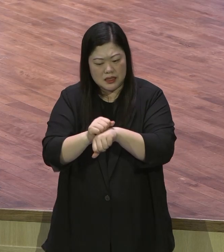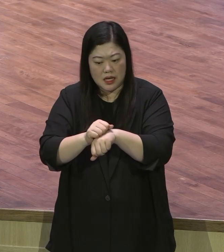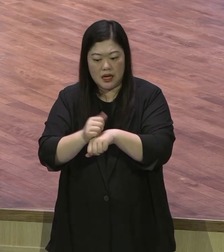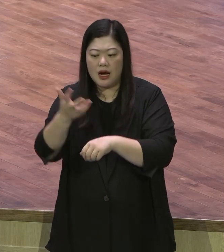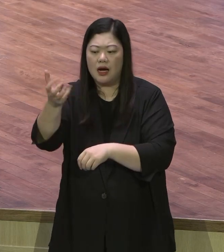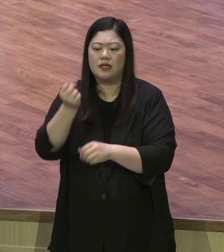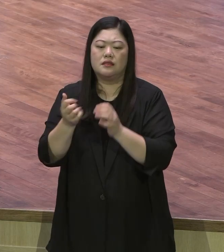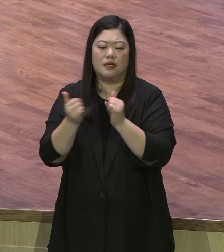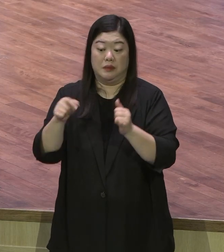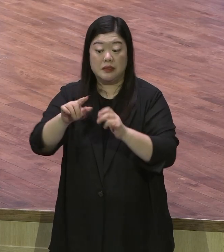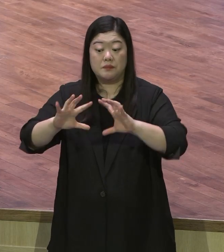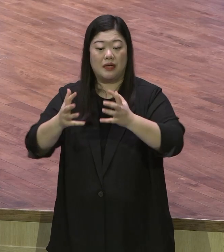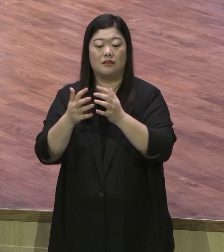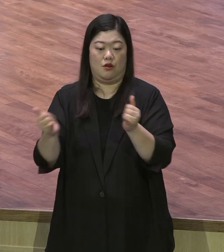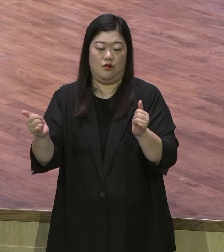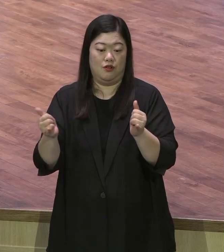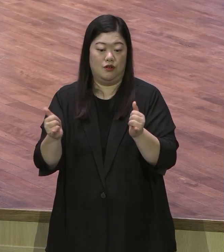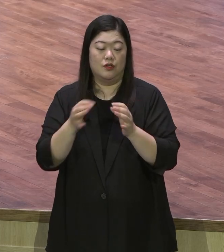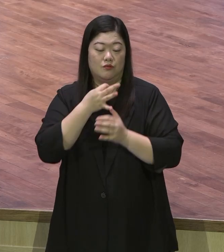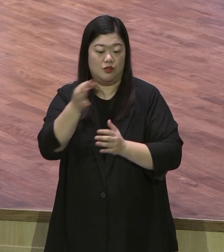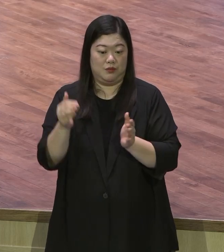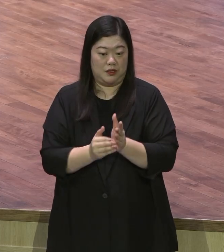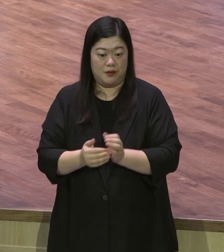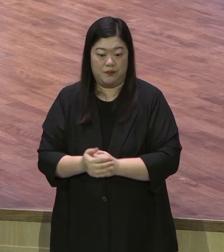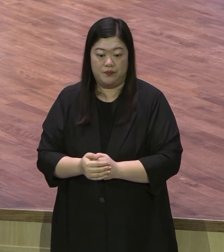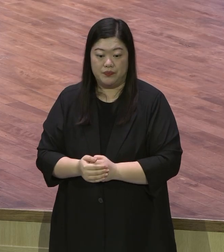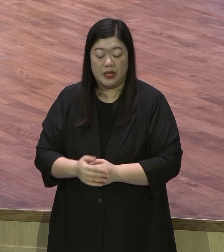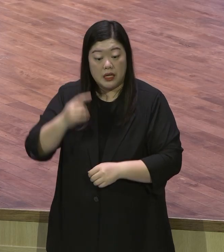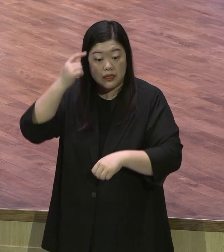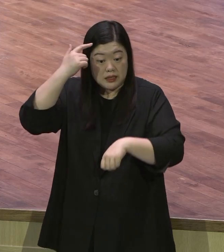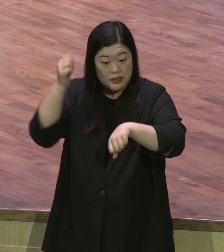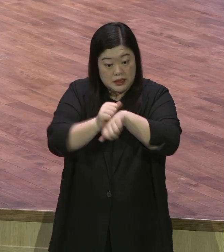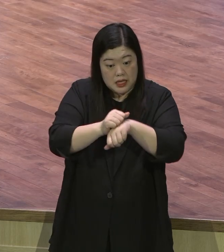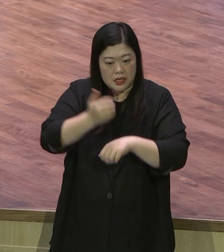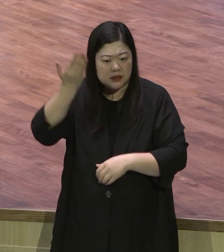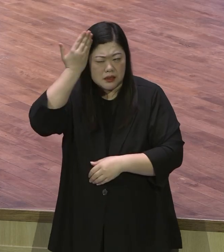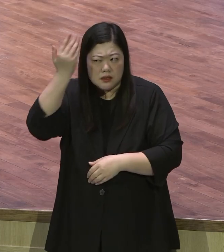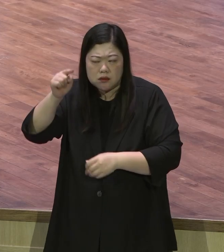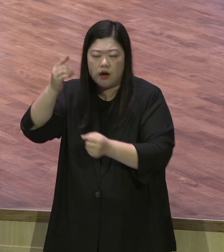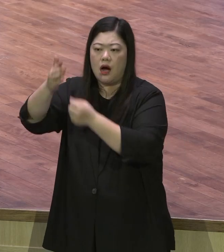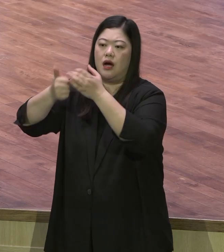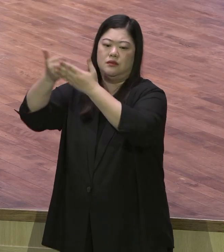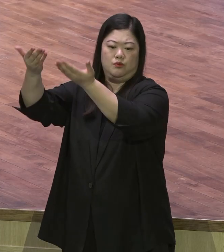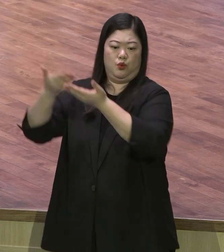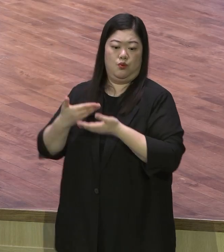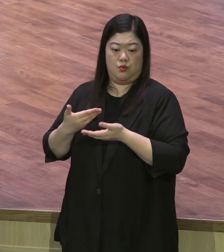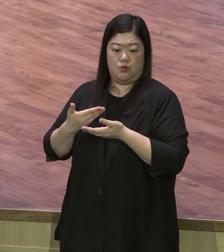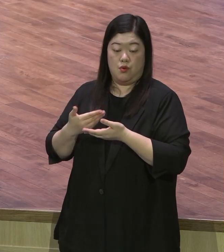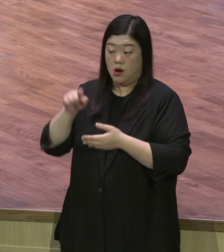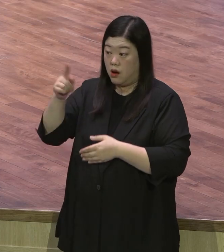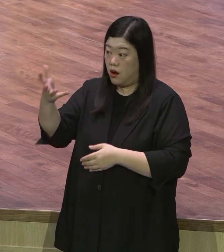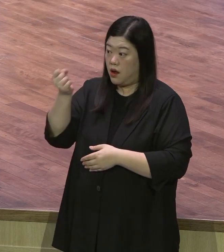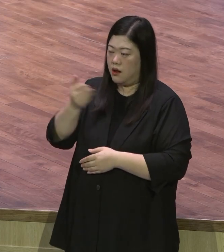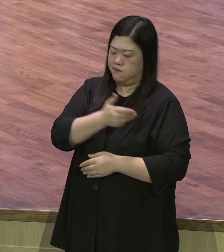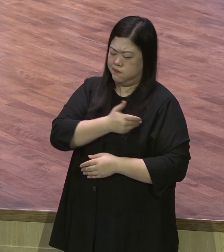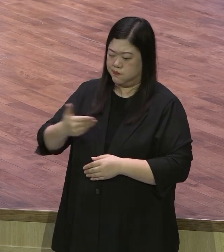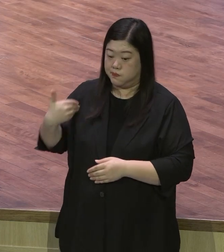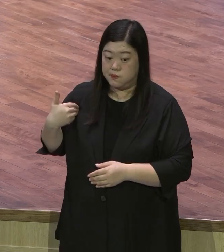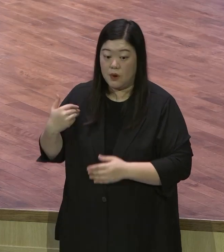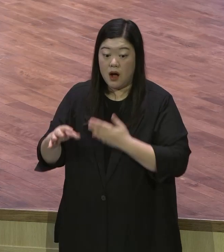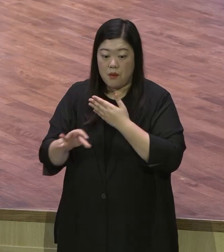표현하고 있습니다. 하나님이 주시는 지혜와 지식. 이 풍성하면요 모든 문제 사건에 대한